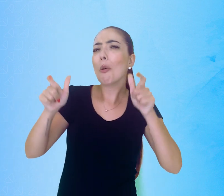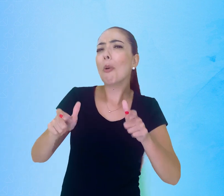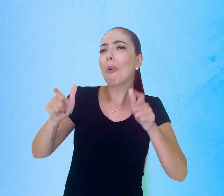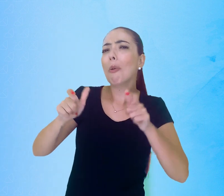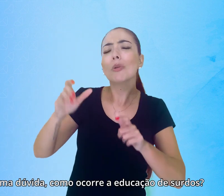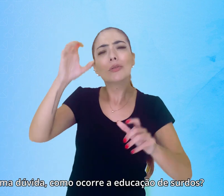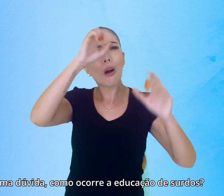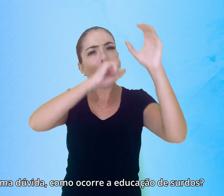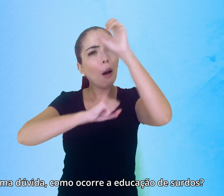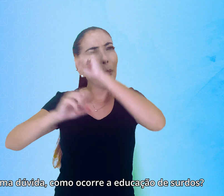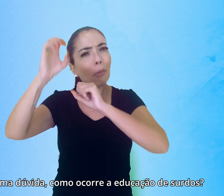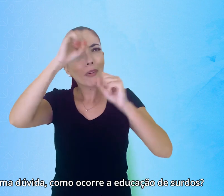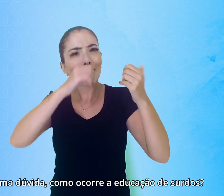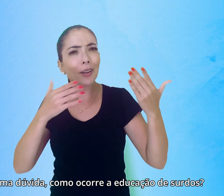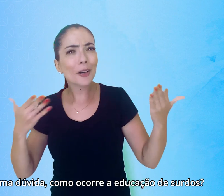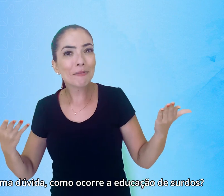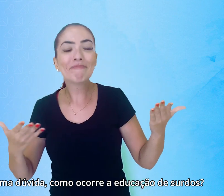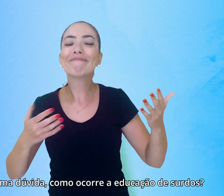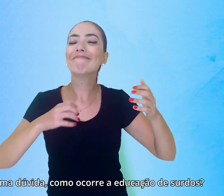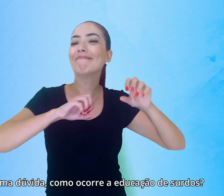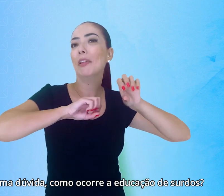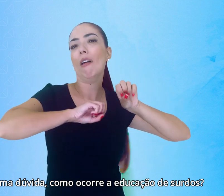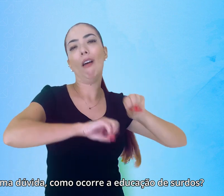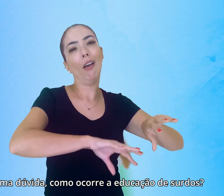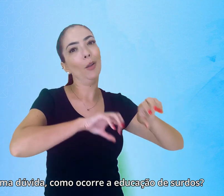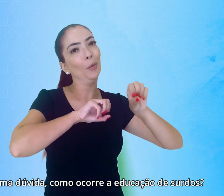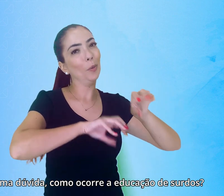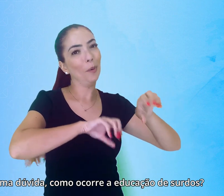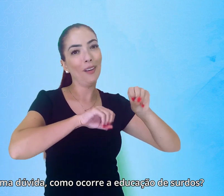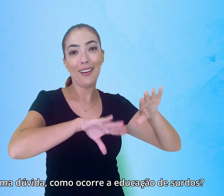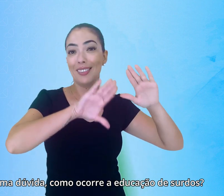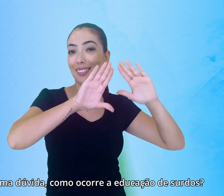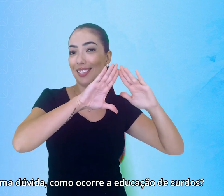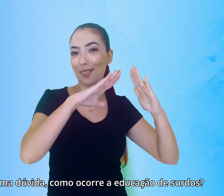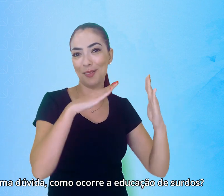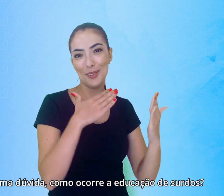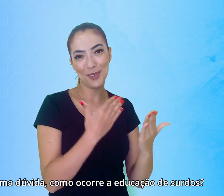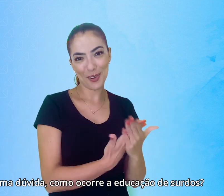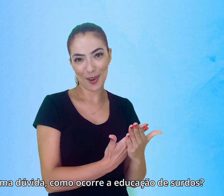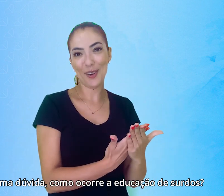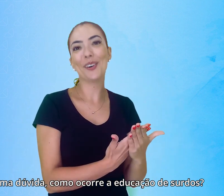Mais uma dúvida. Como ocorre a educação de surdos?